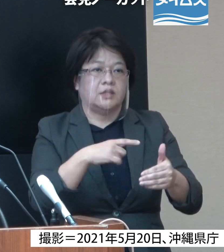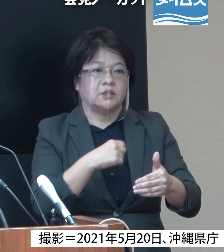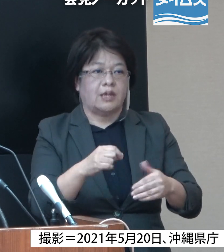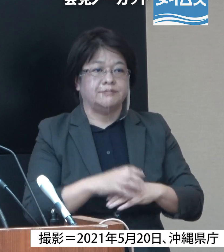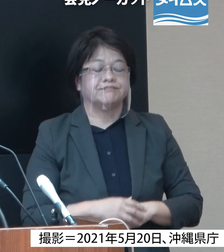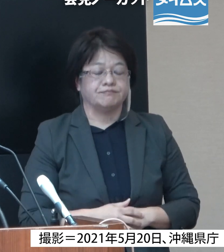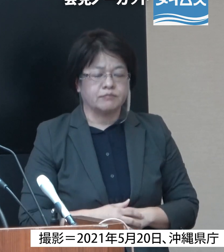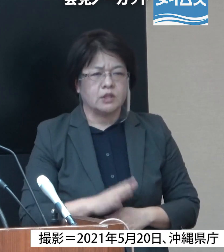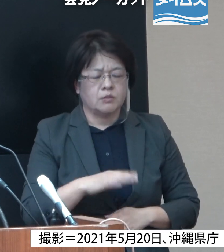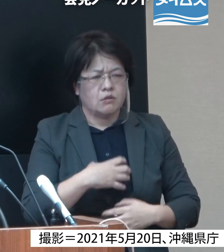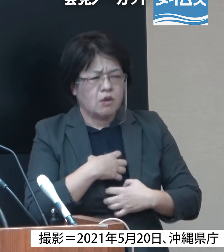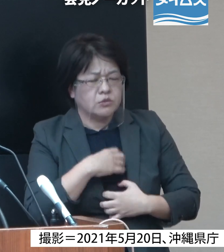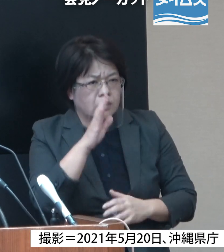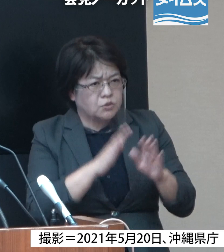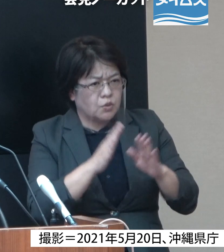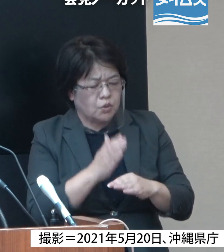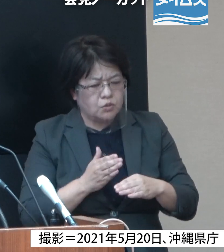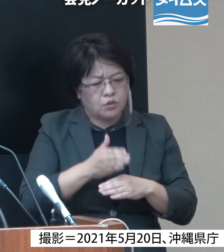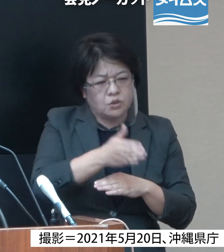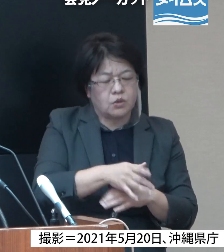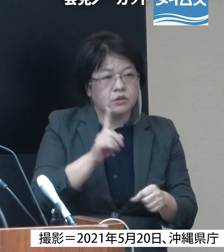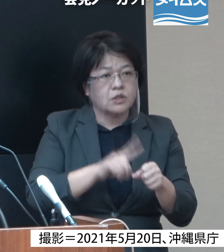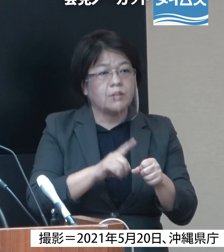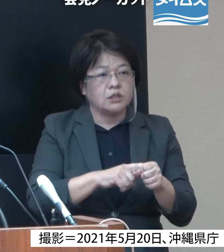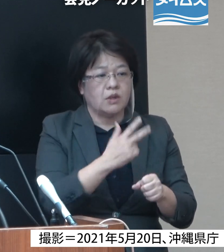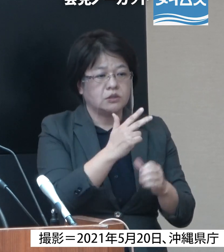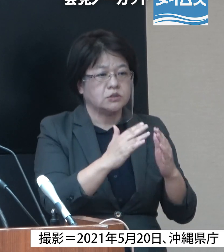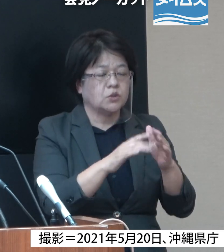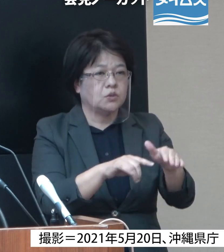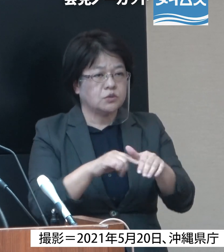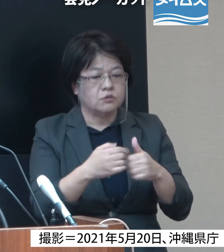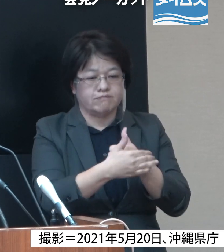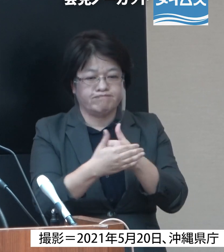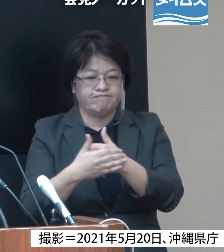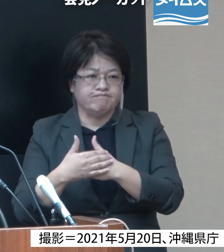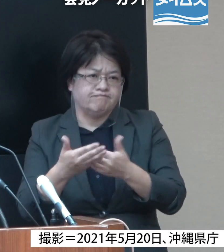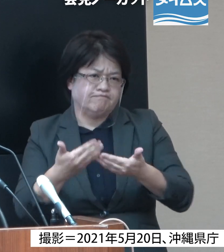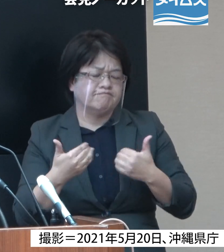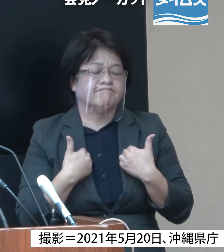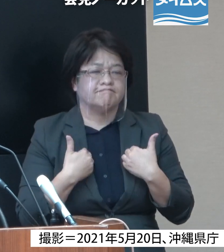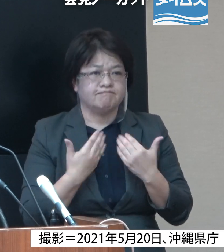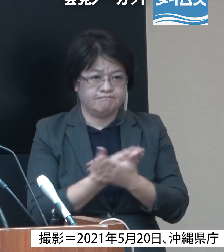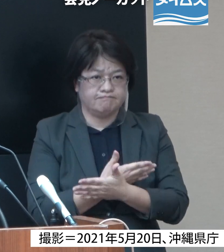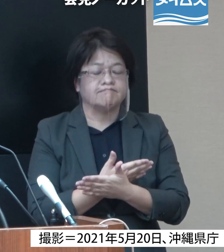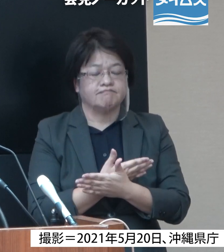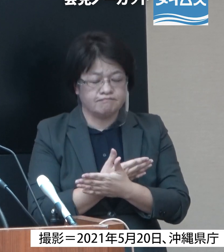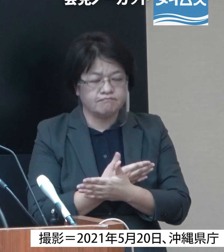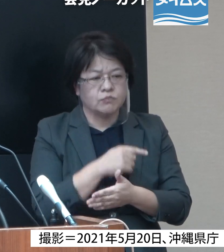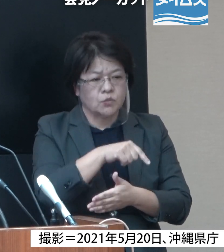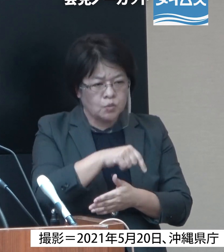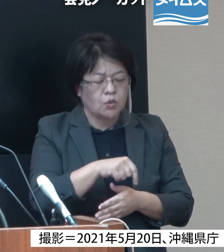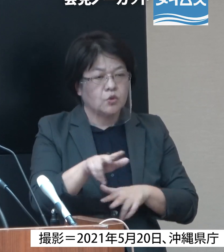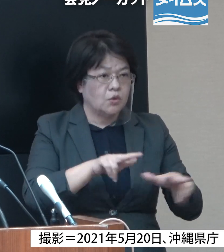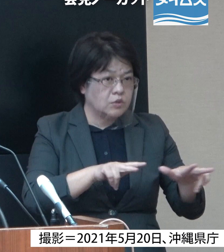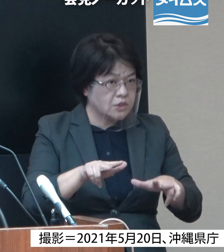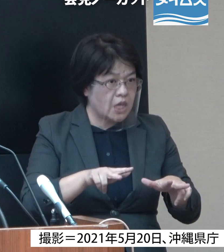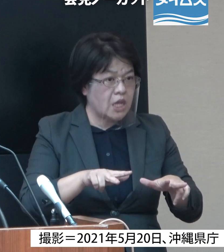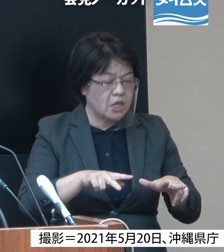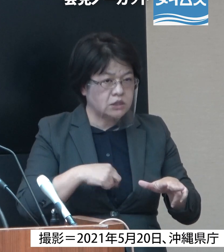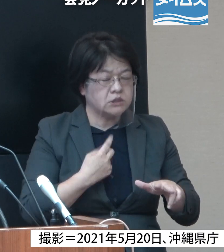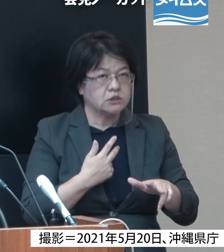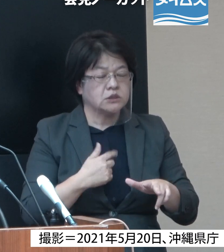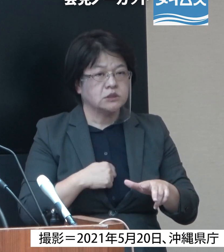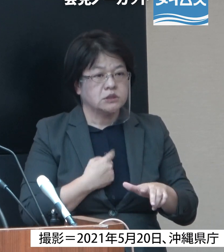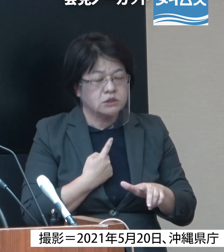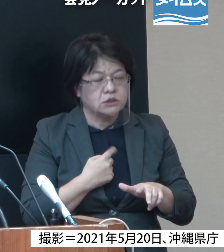現在の危機的状況を乗り越えるためには、市町村の皆様のご協力が重要です。市町村や自治会、通り会の